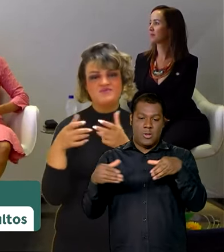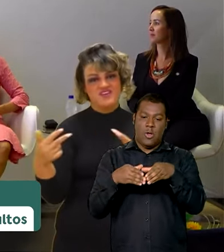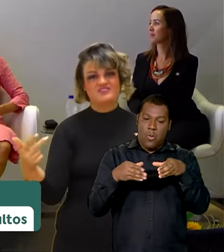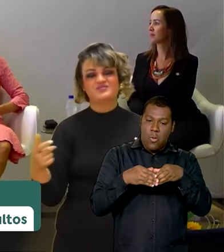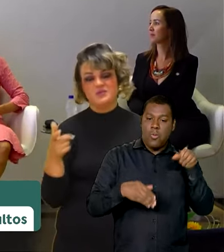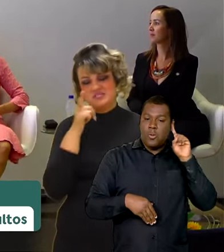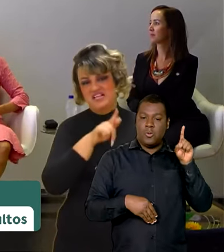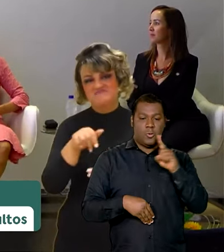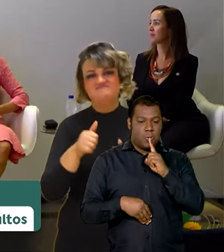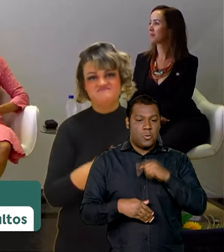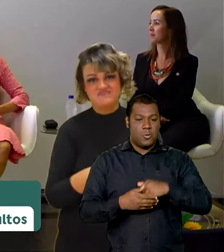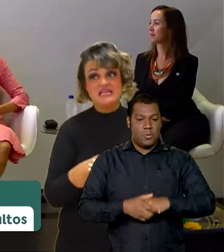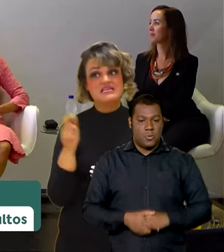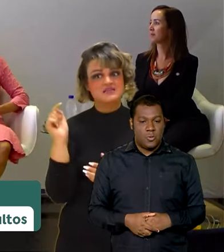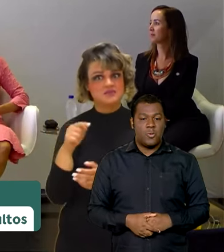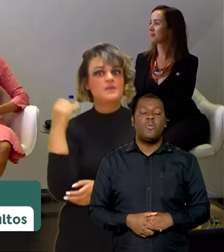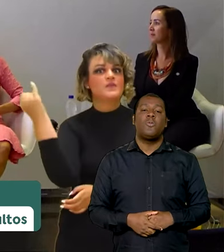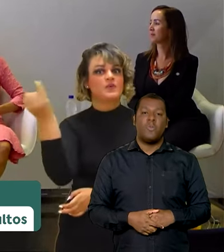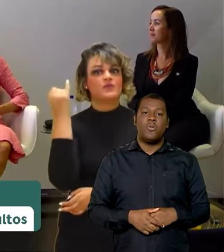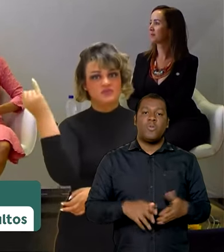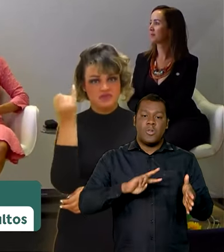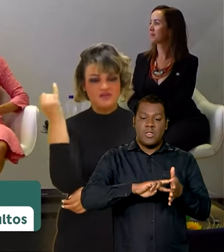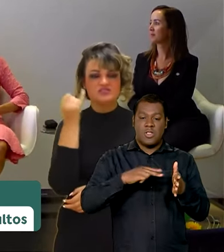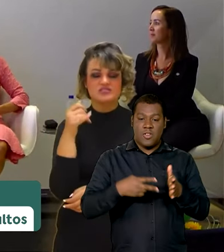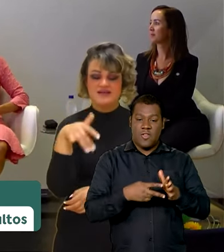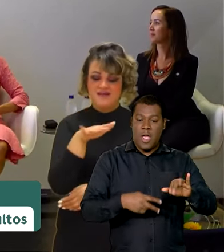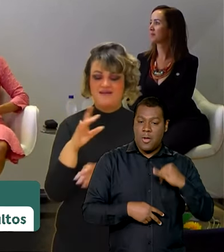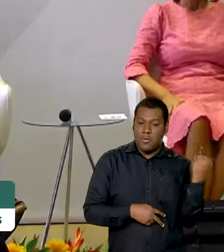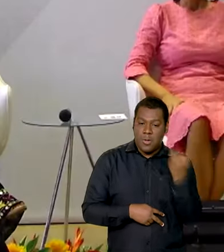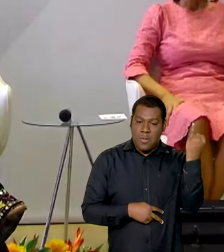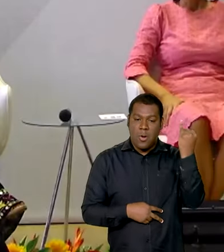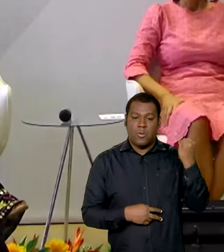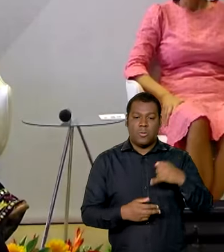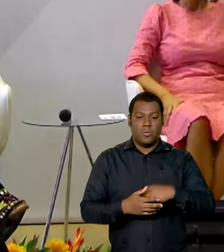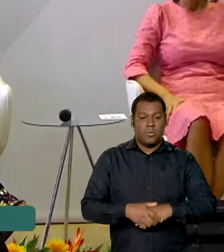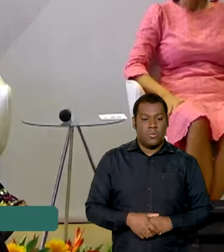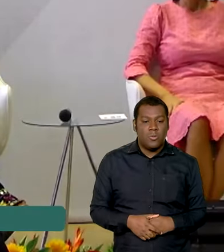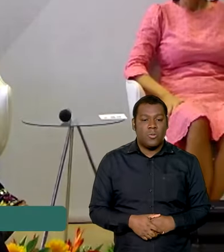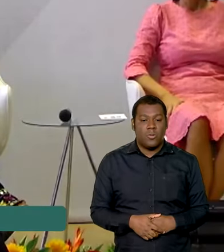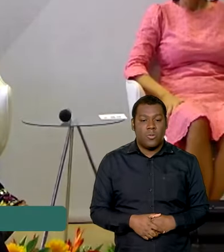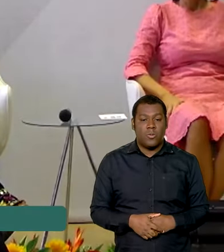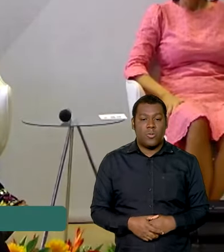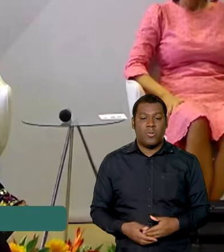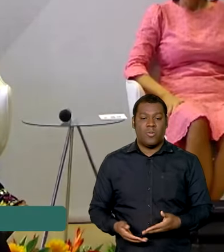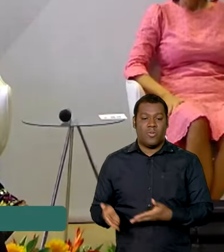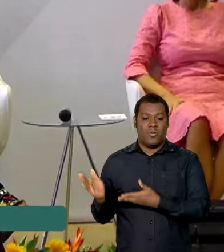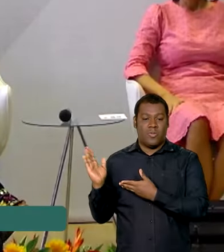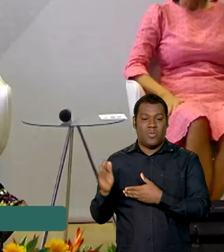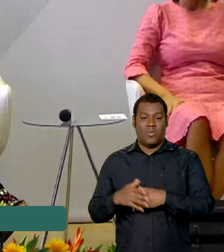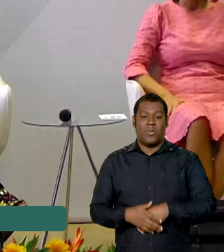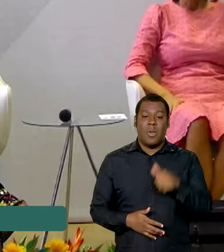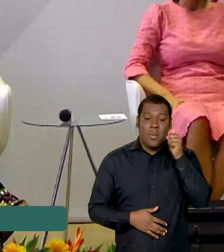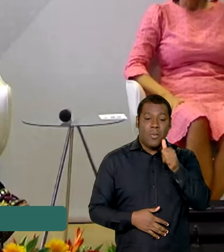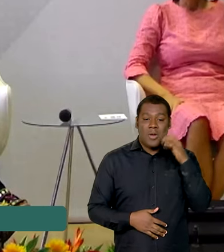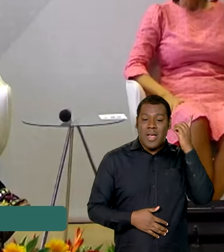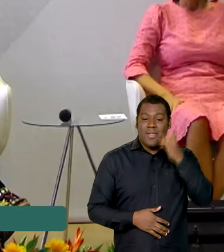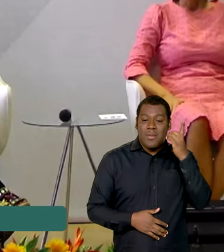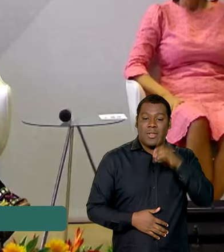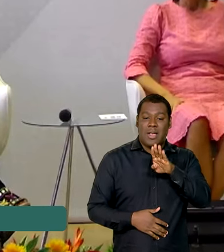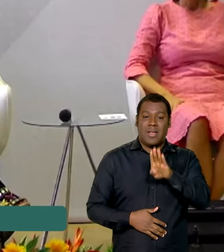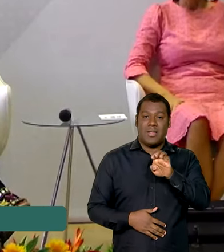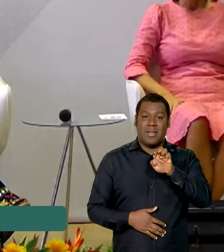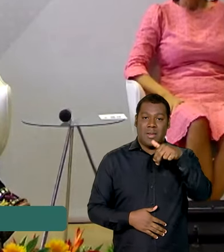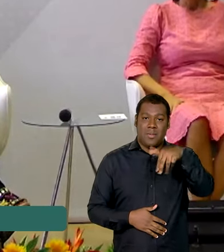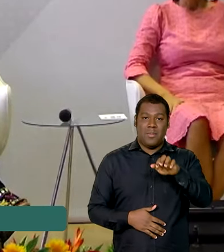E isso é absolutamente necessário dentro de uma democracia. Também presente à cerimônia, a deputada Benedita da